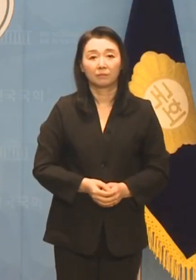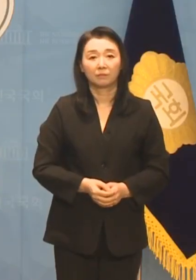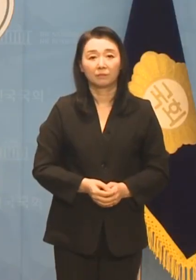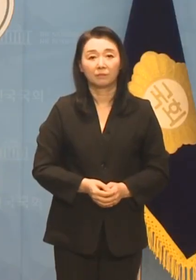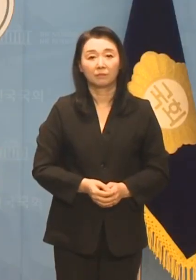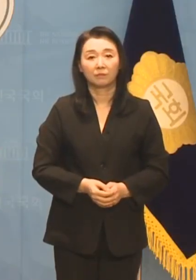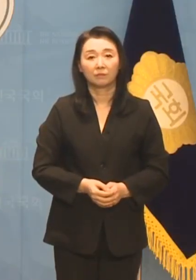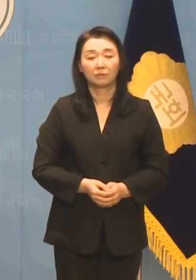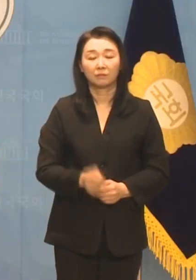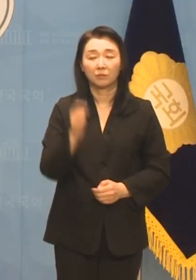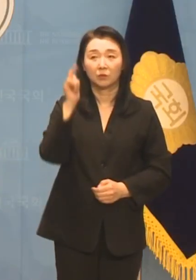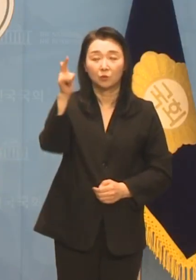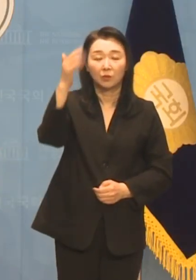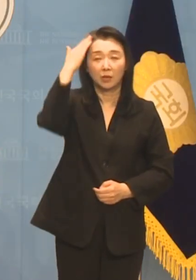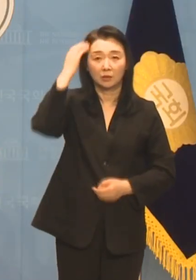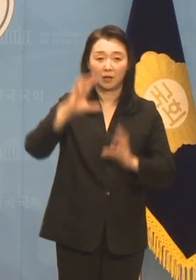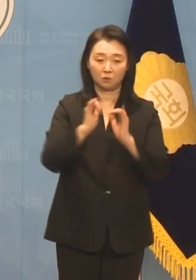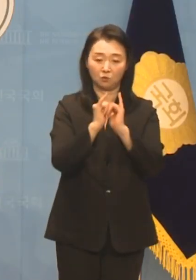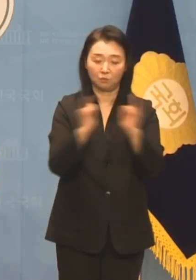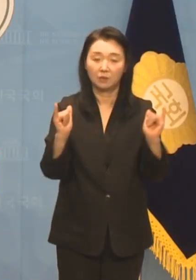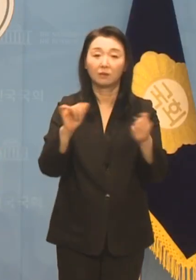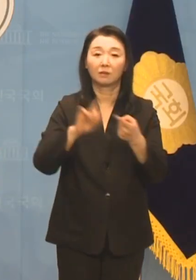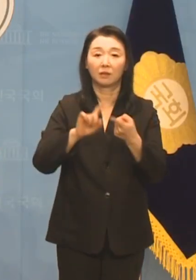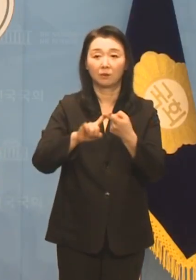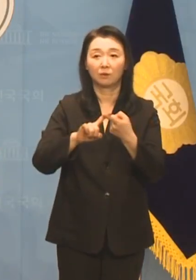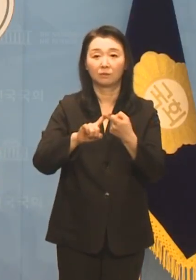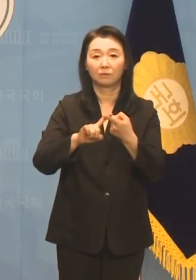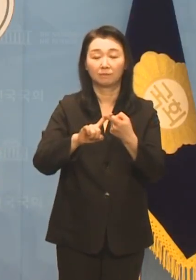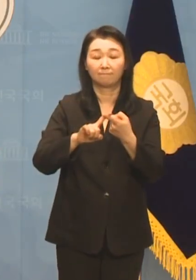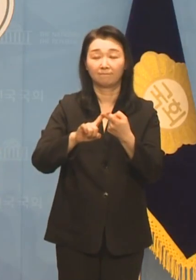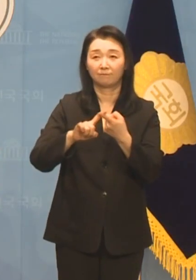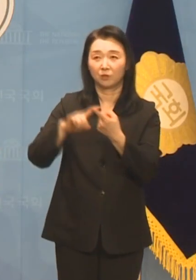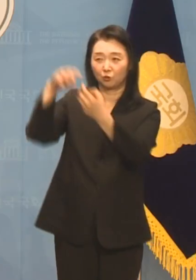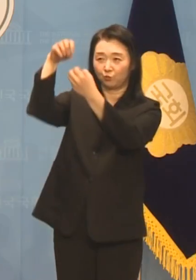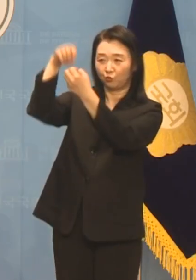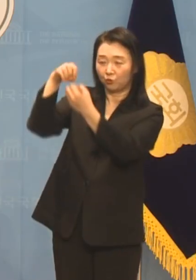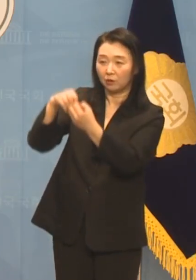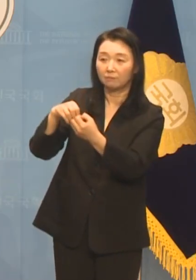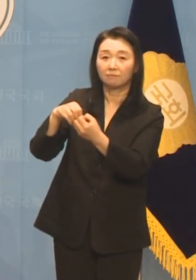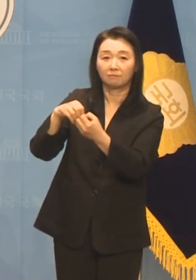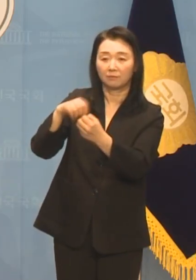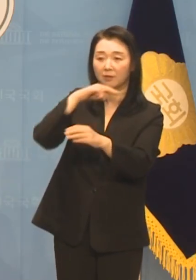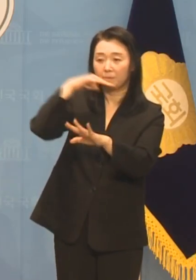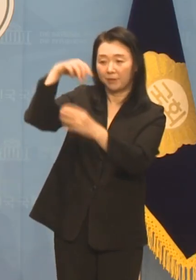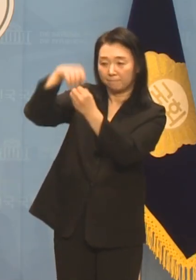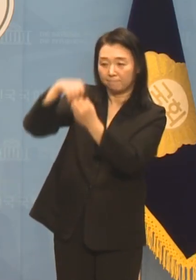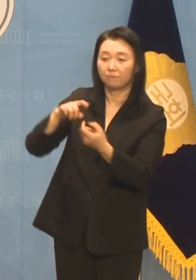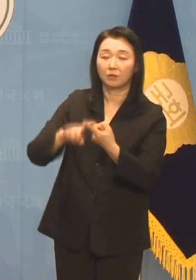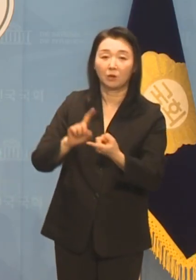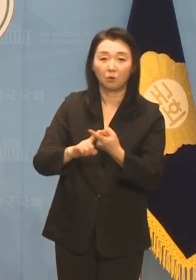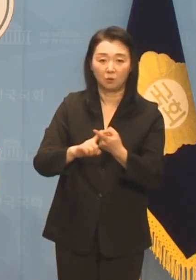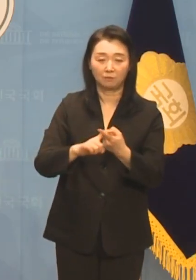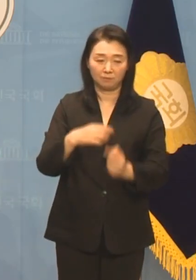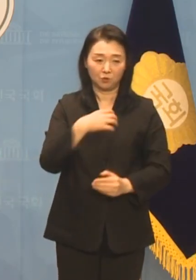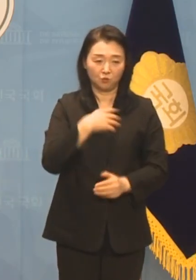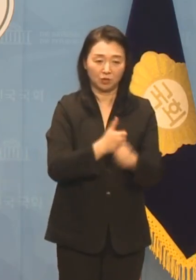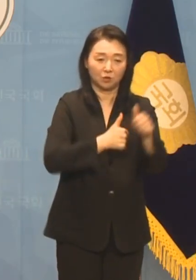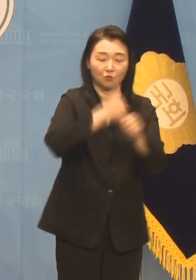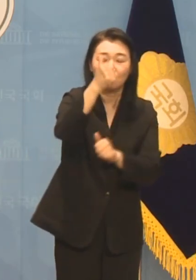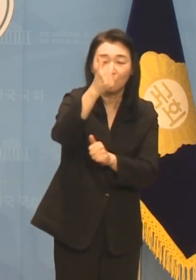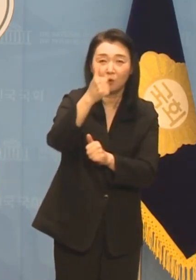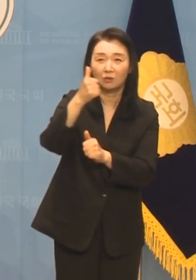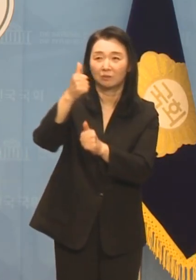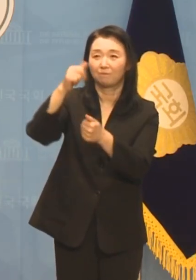위대한 대한 국민의 유전자에 각인된 위기 극복 DNA는